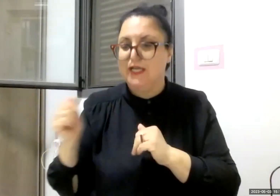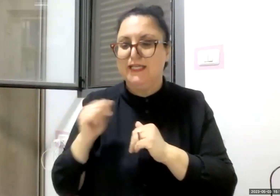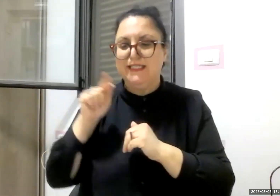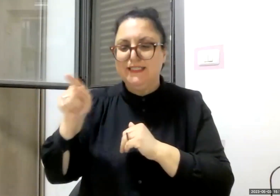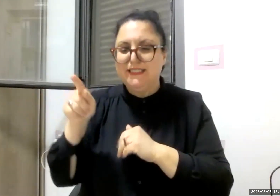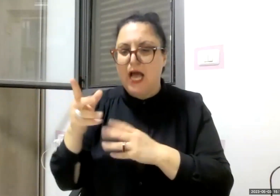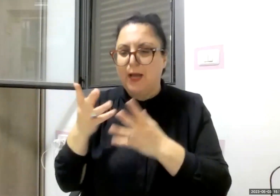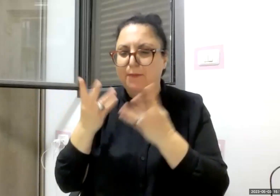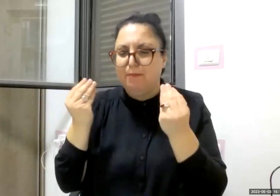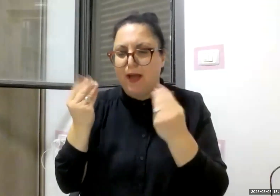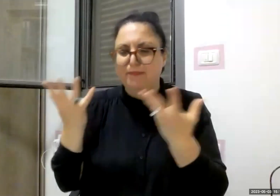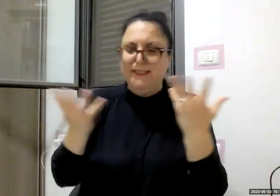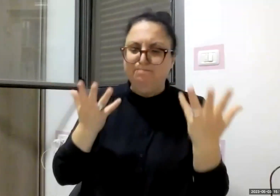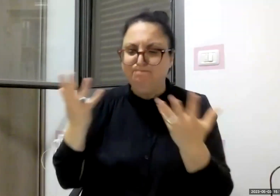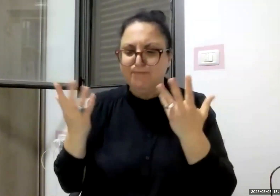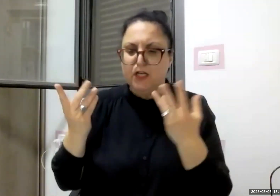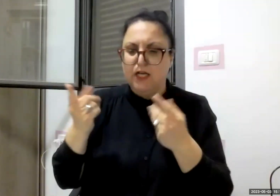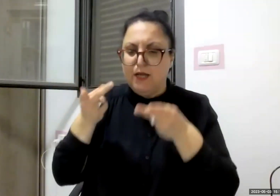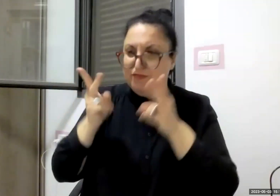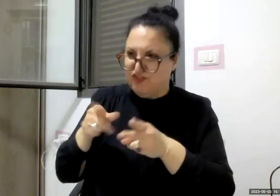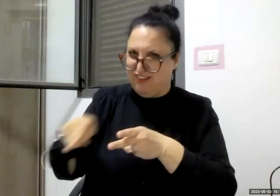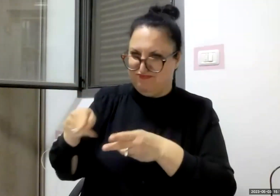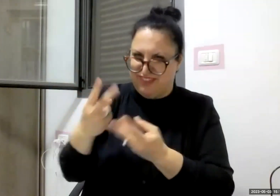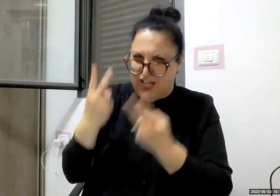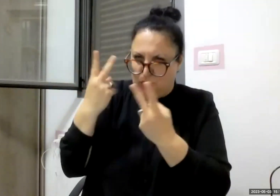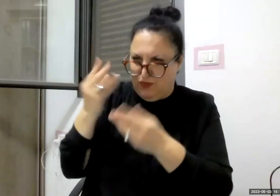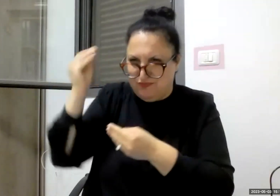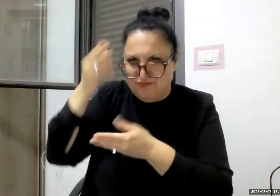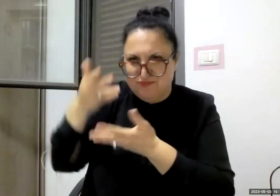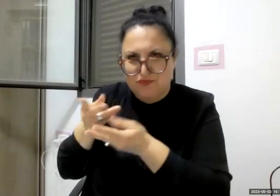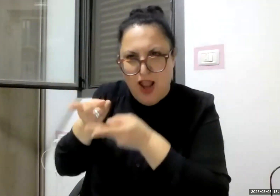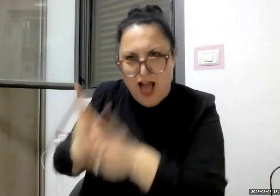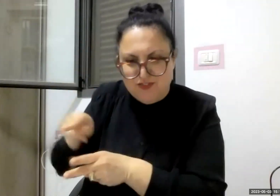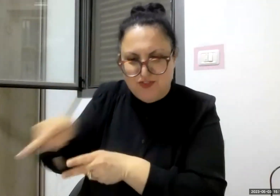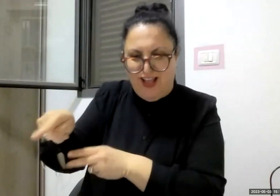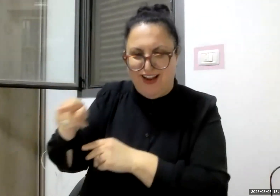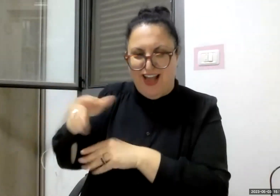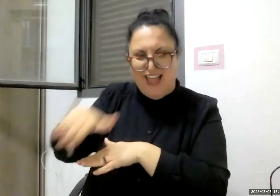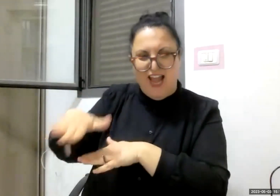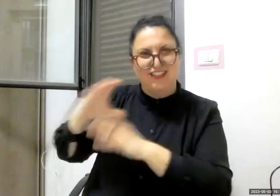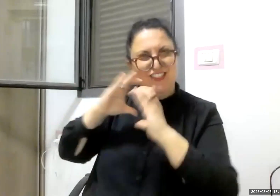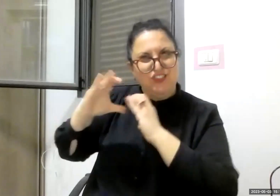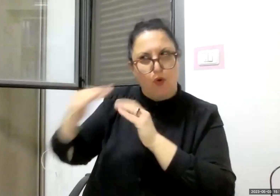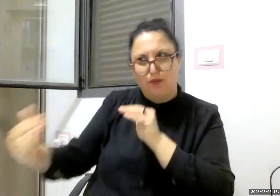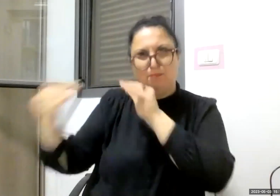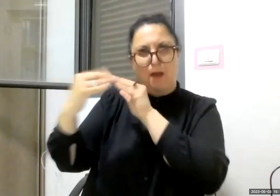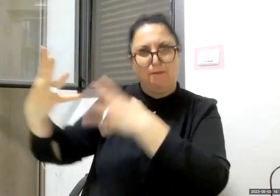שפת סימנים. זה בהרבה פעמים הרי מאוד חשוב כדי לאפשר